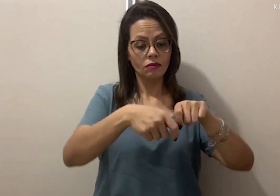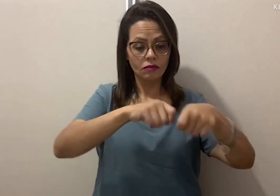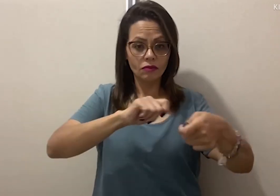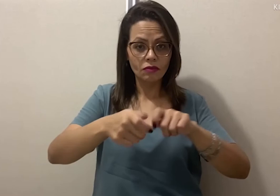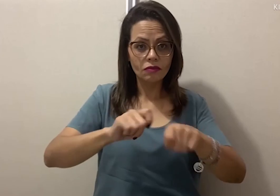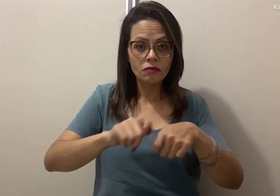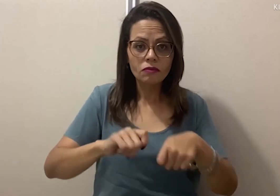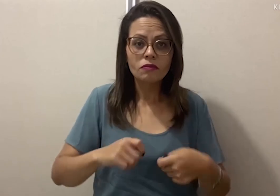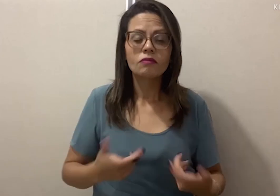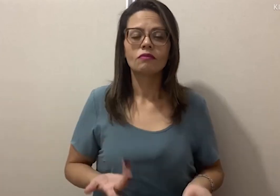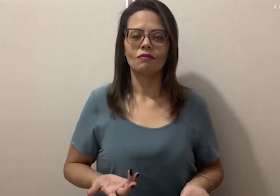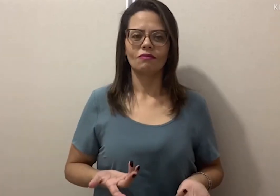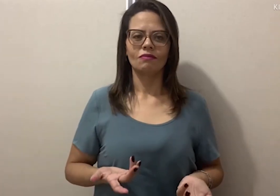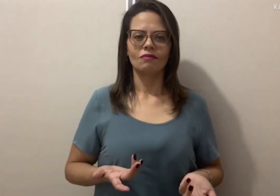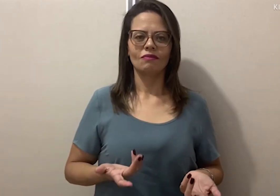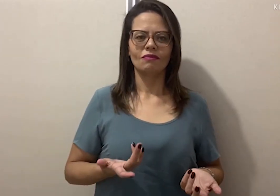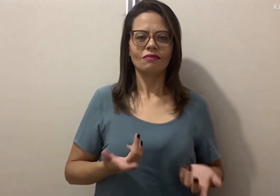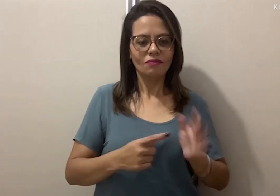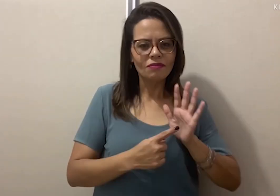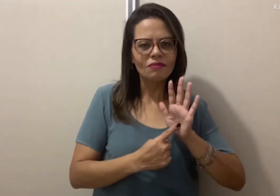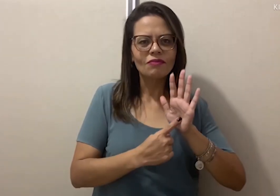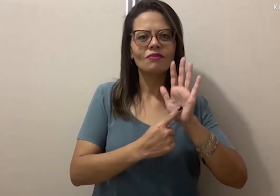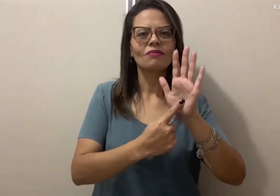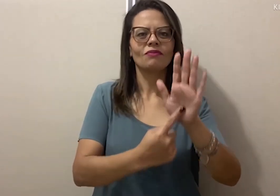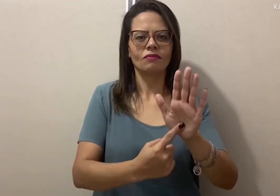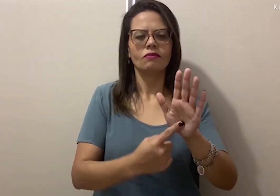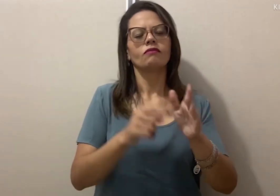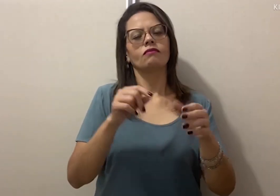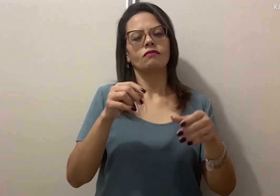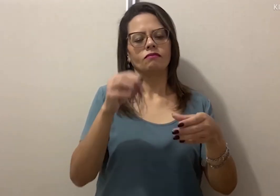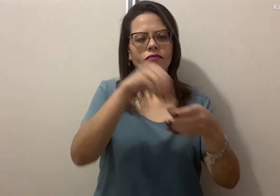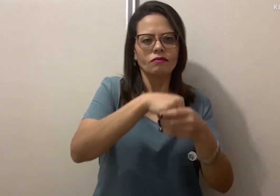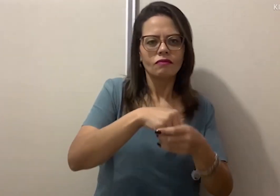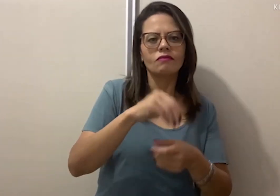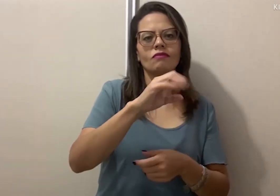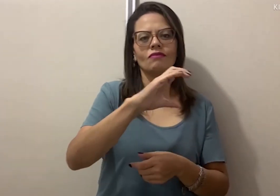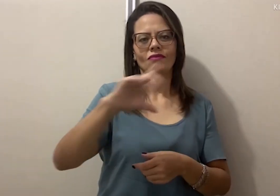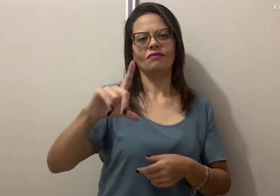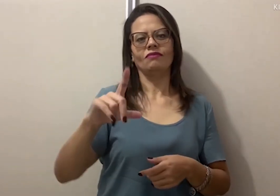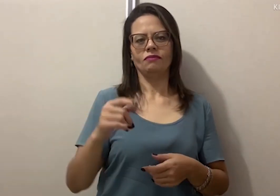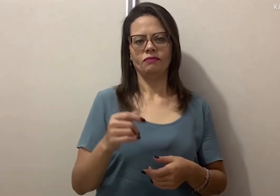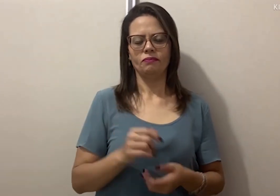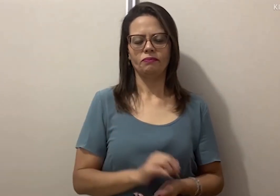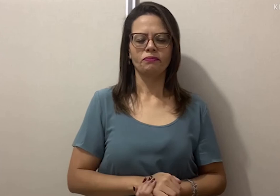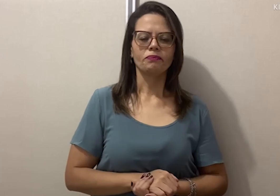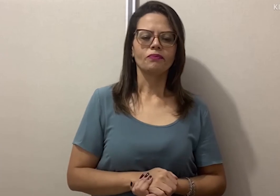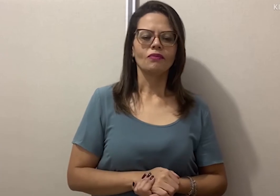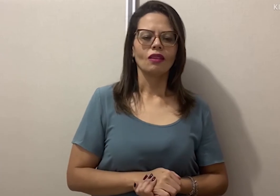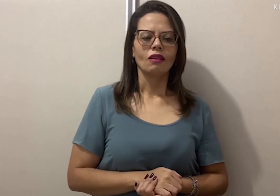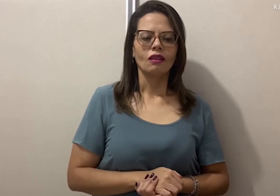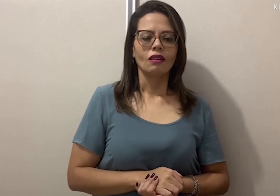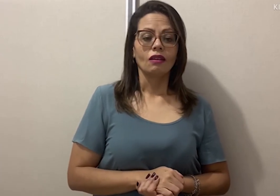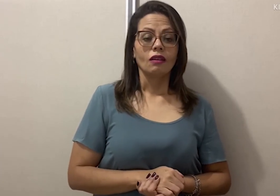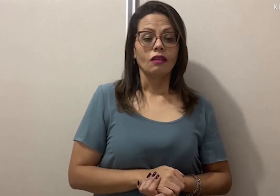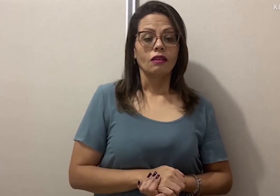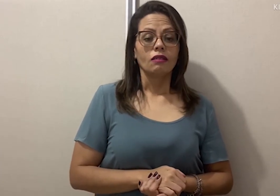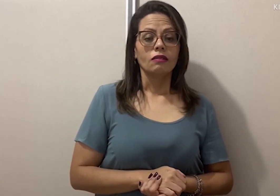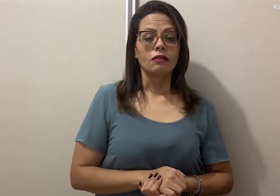Assim. Assim. Eu preciso mostrar dessa forma. E isso também e é um